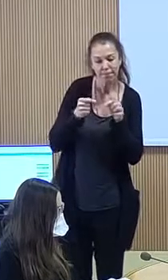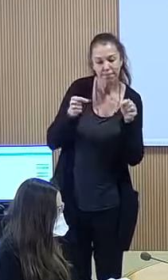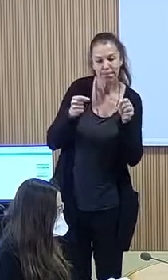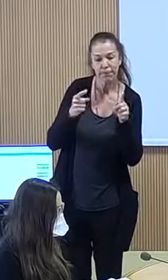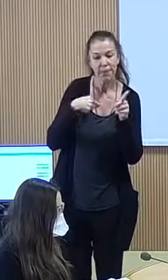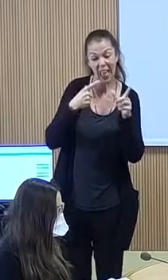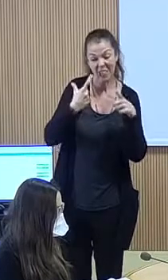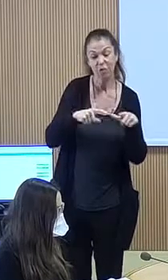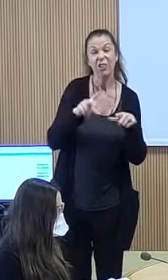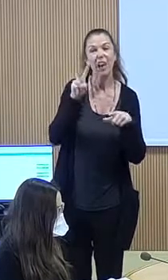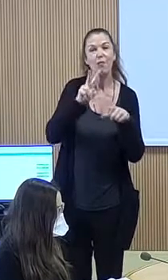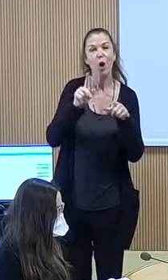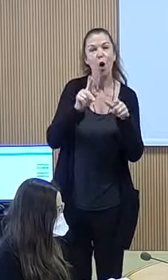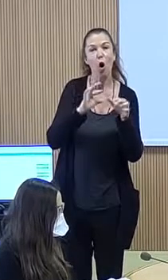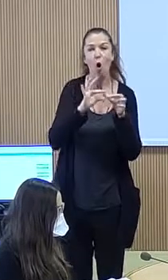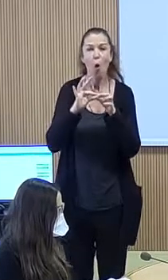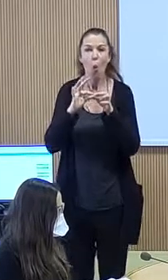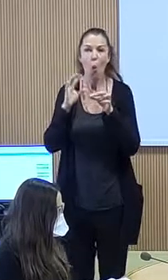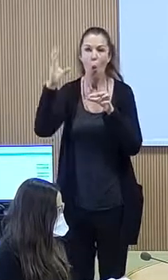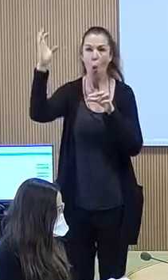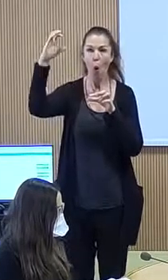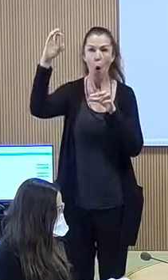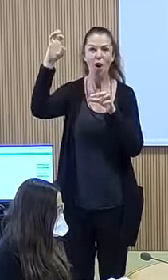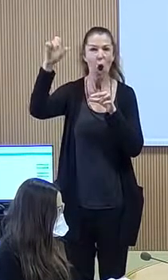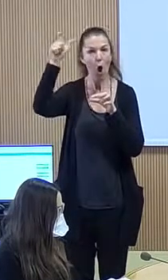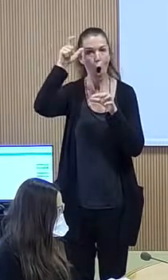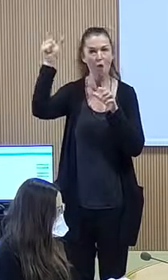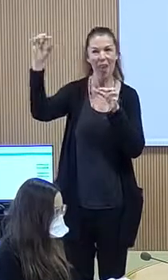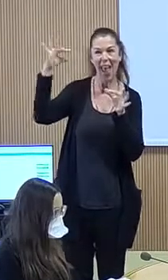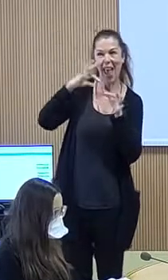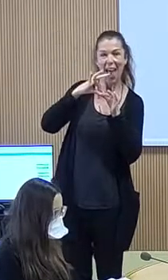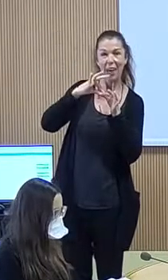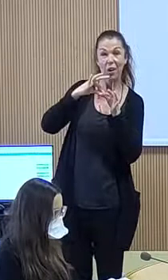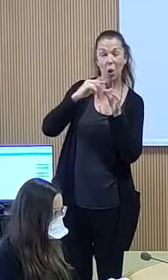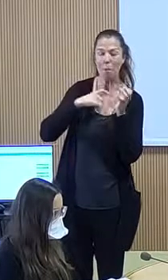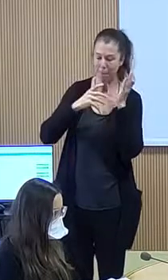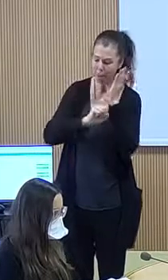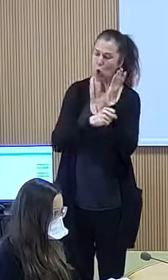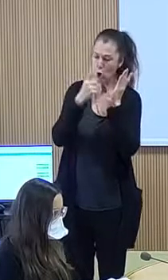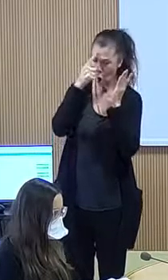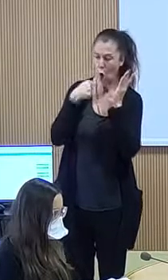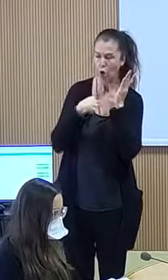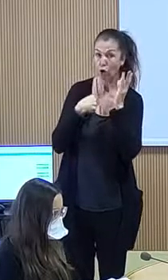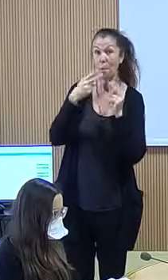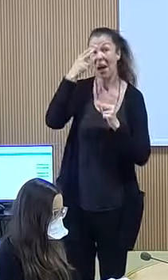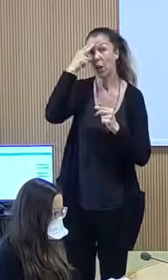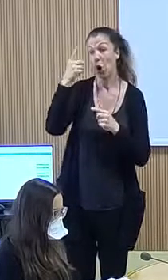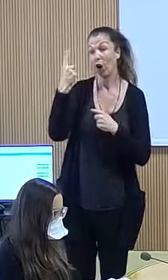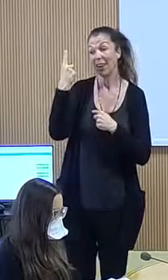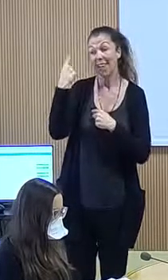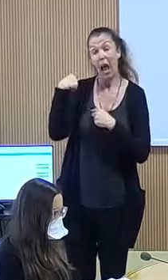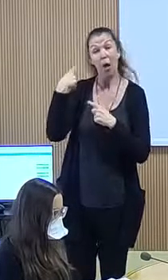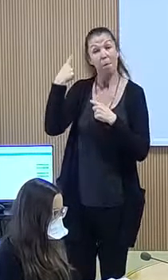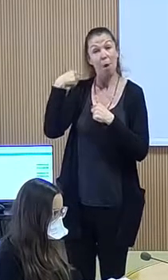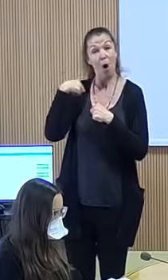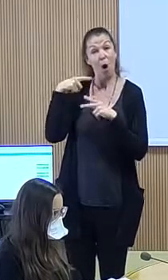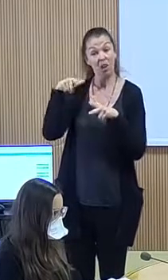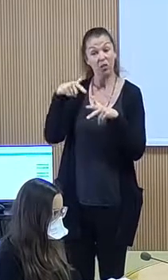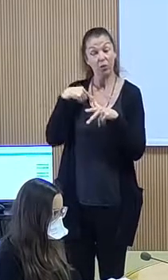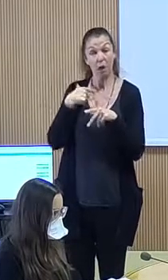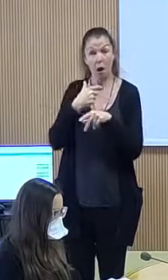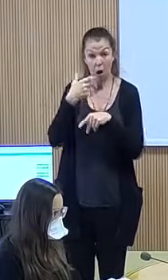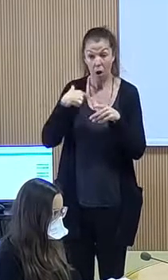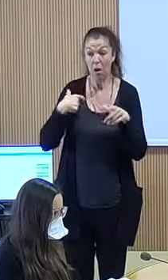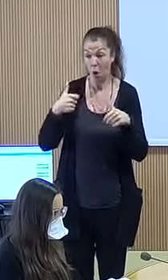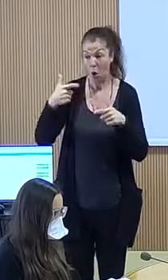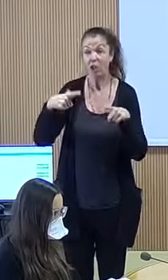avuto dei provvedimenti più restrittivi perché non dimentichiamolo che nelle scorse settimane eravamo la città più attenzionata quella che avere maggior numero di contagi